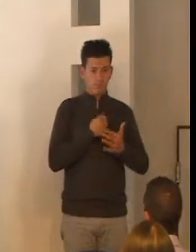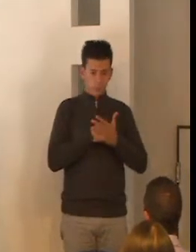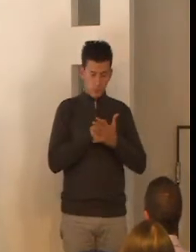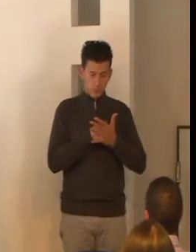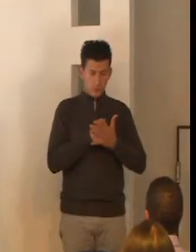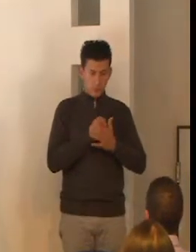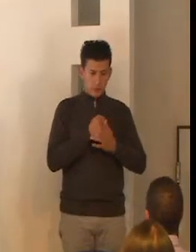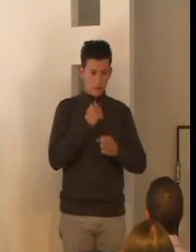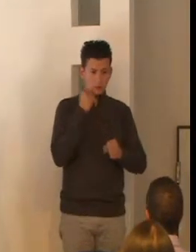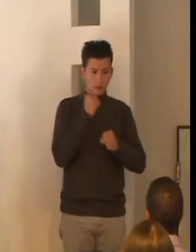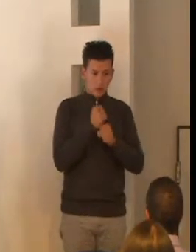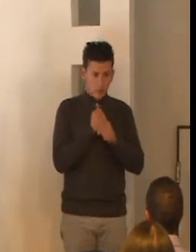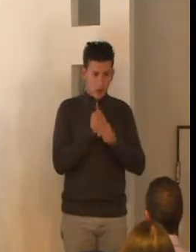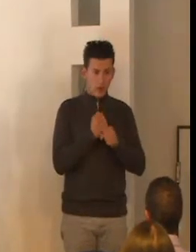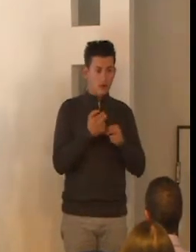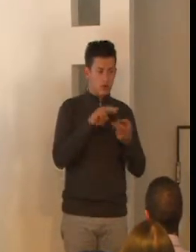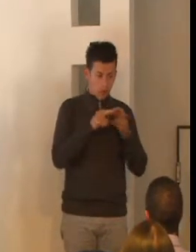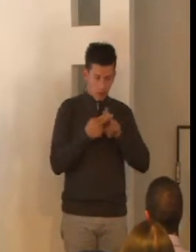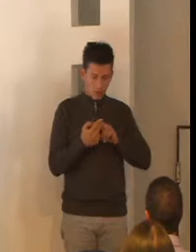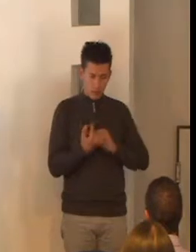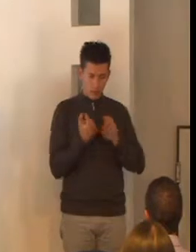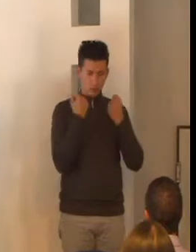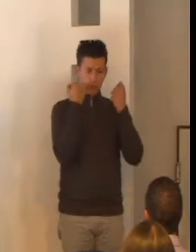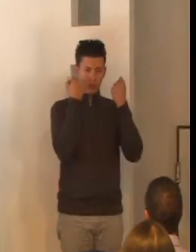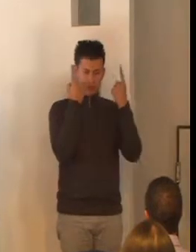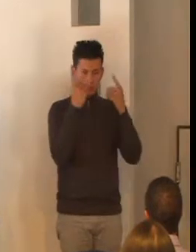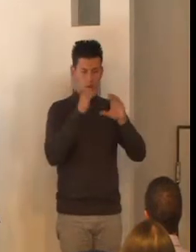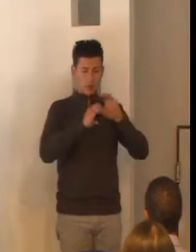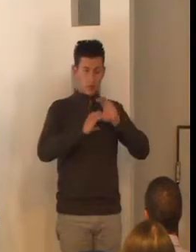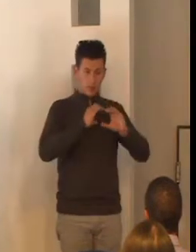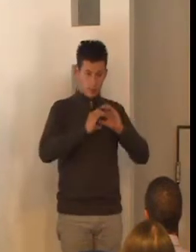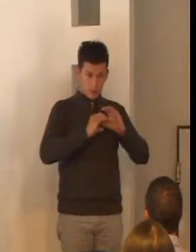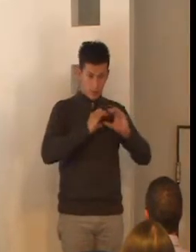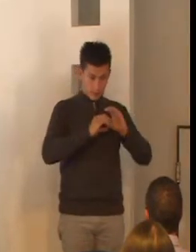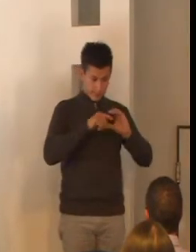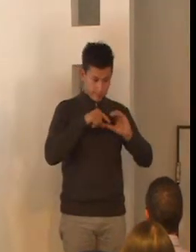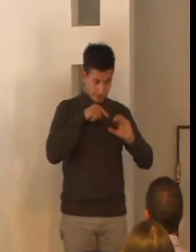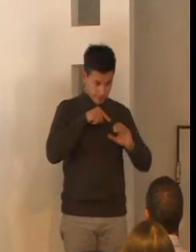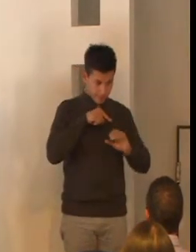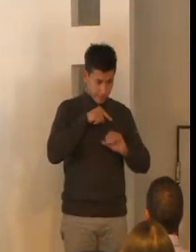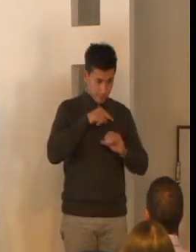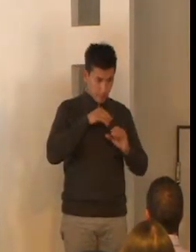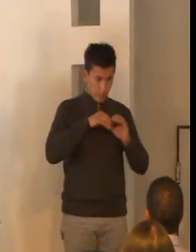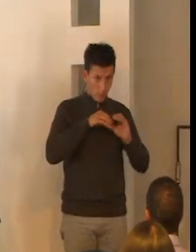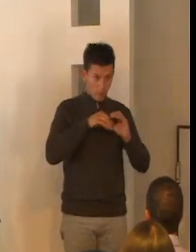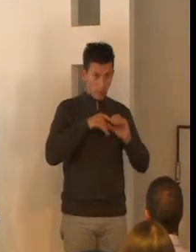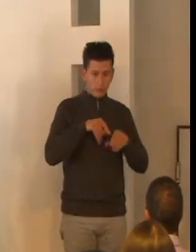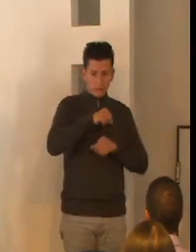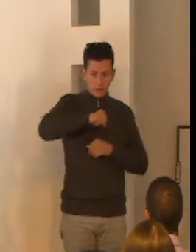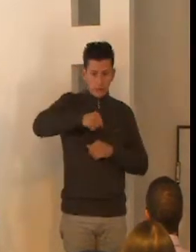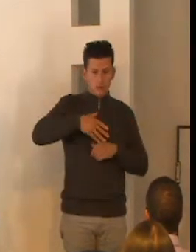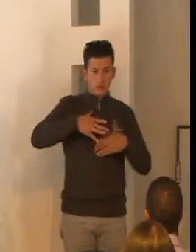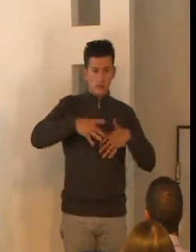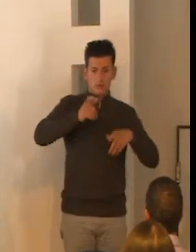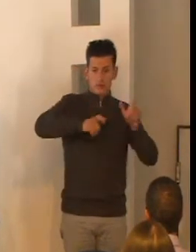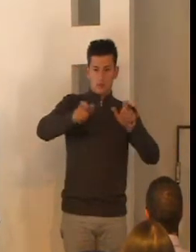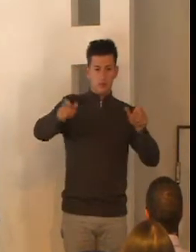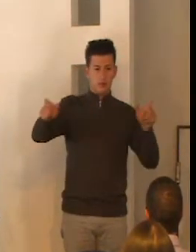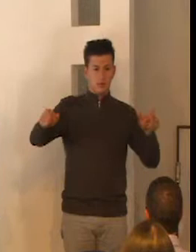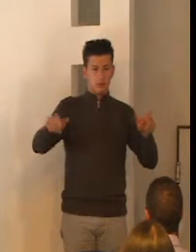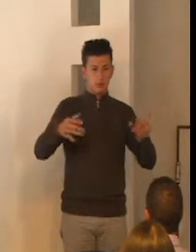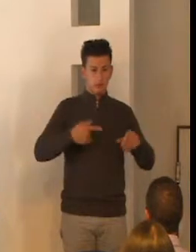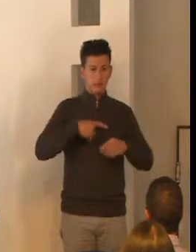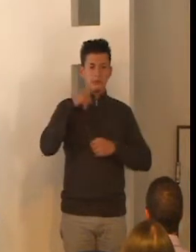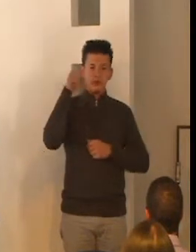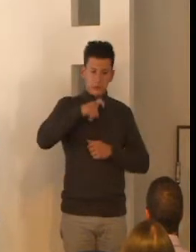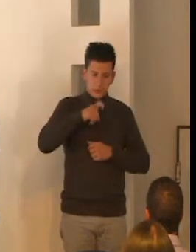trabajemos alrededor de entender que la comunicación es derecho de todas las personas, que es